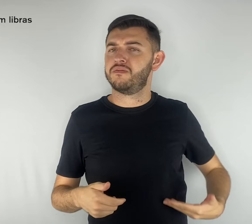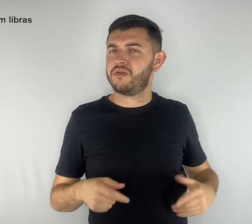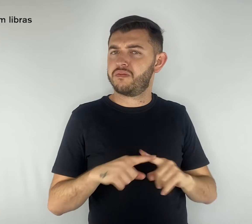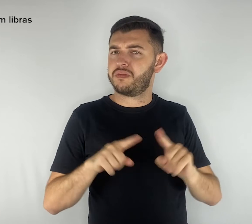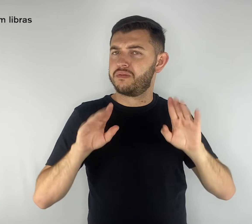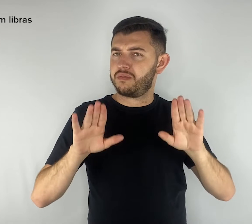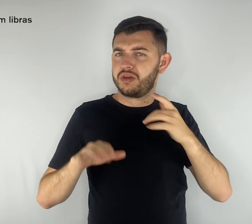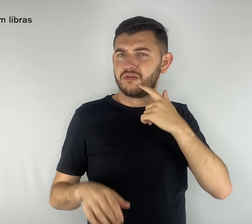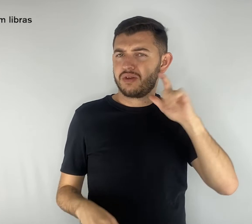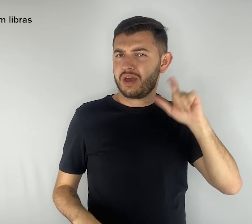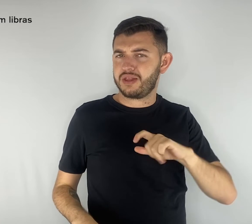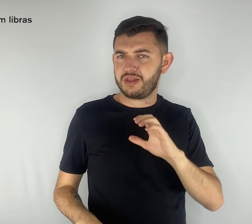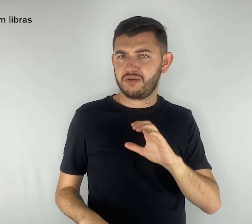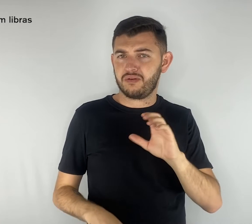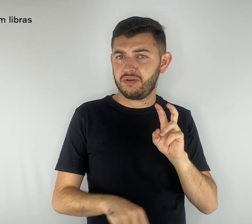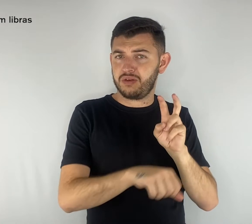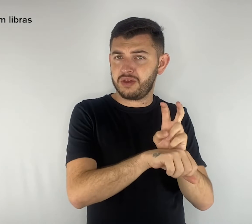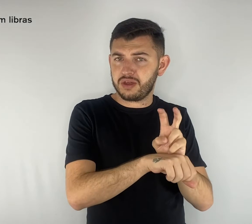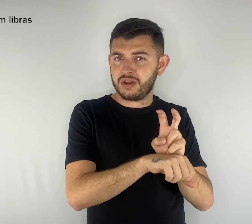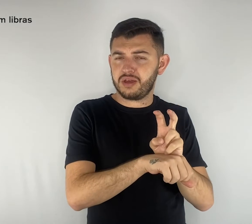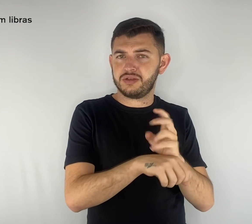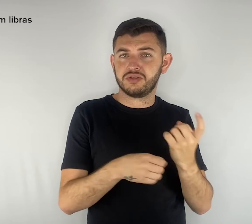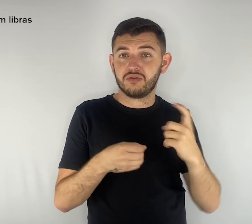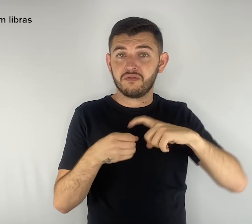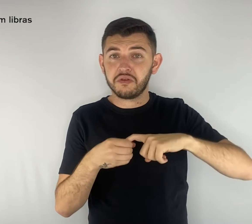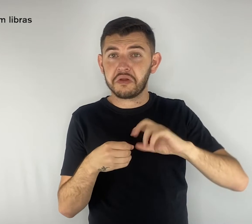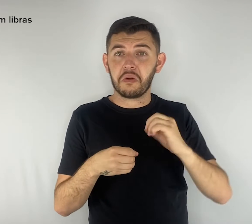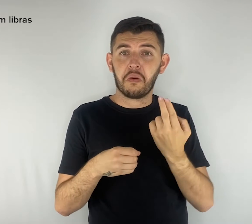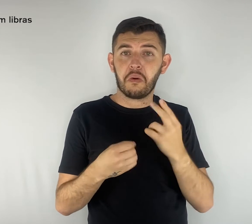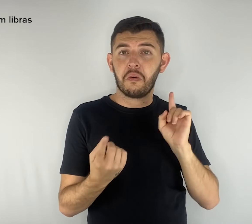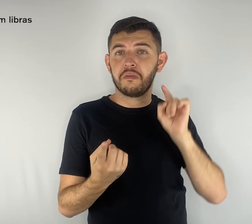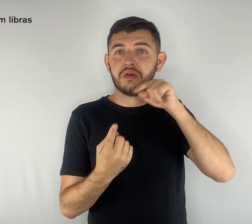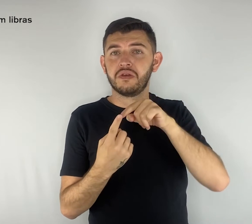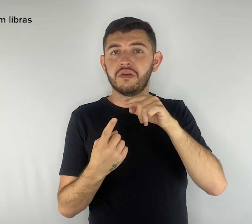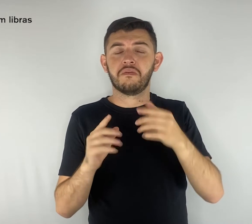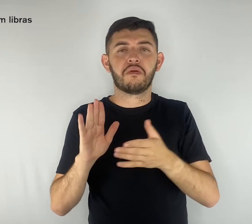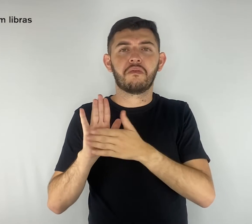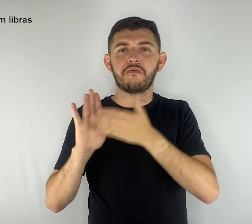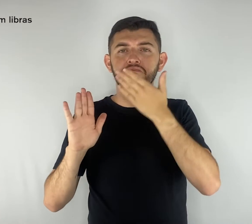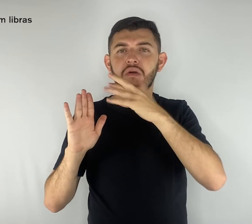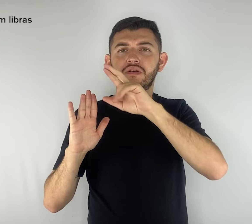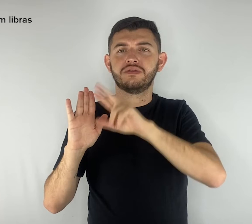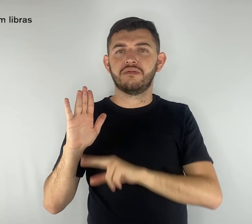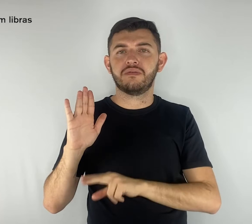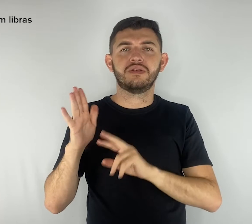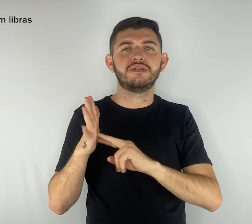cartão creche, os conveniamentos e outros tipos de propostas de vouchers são, na